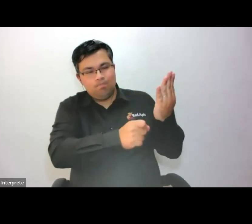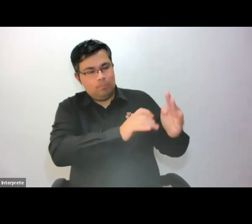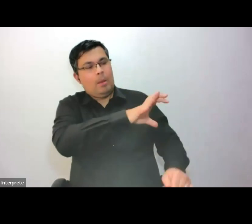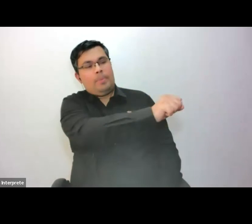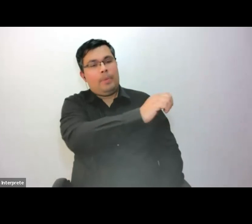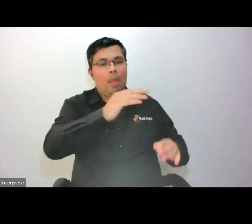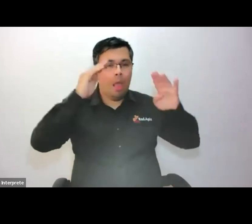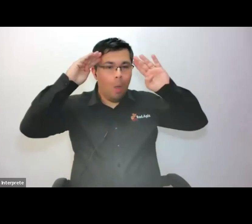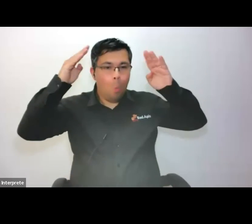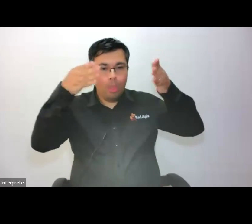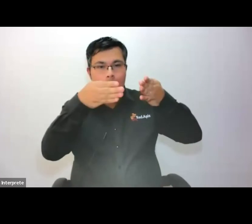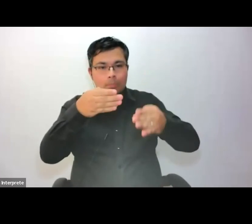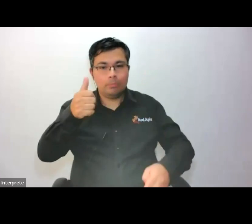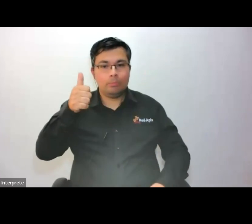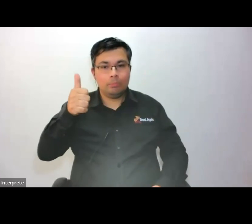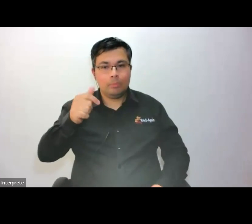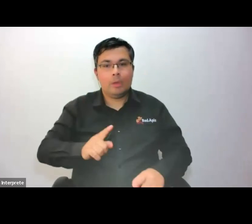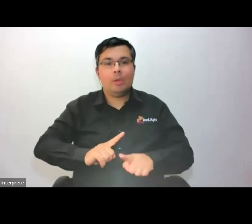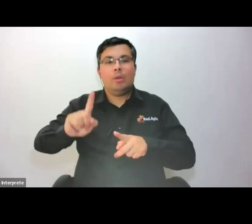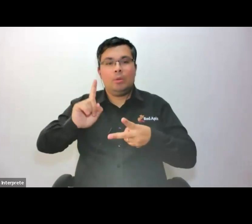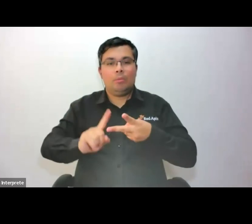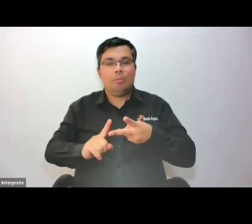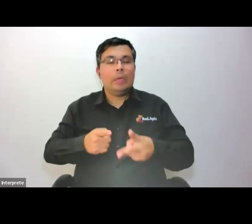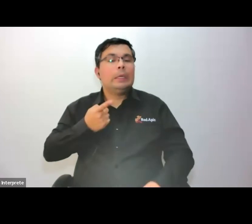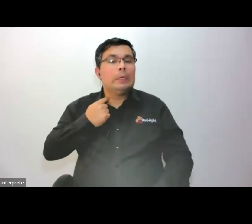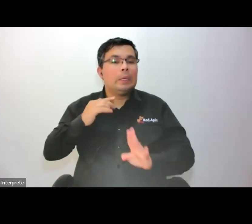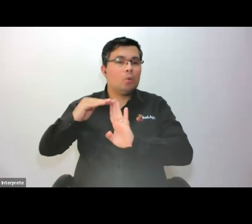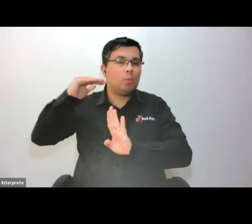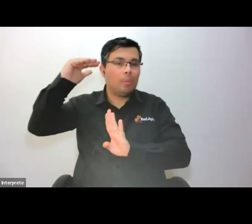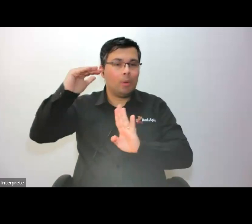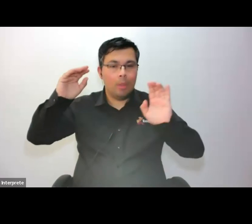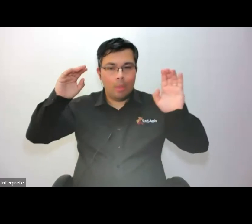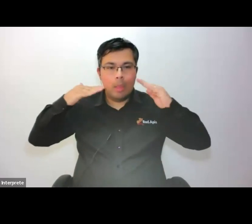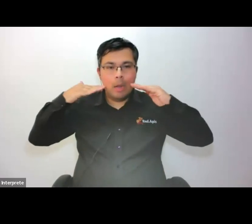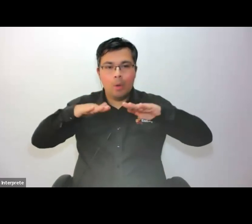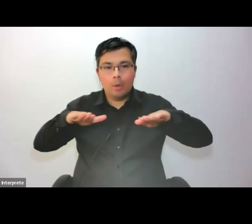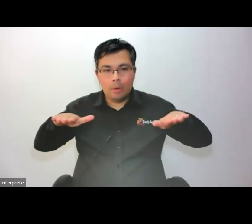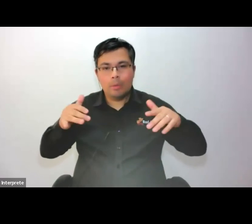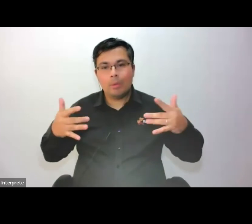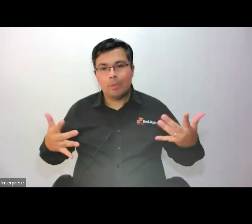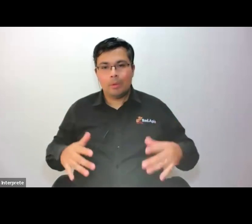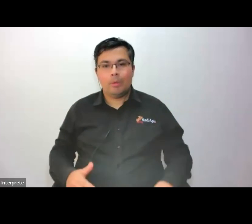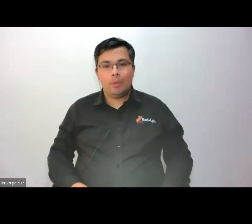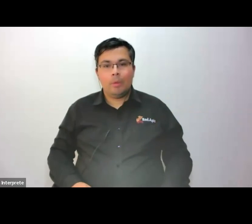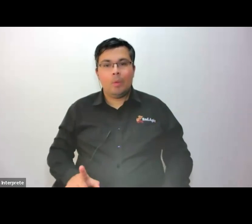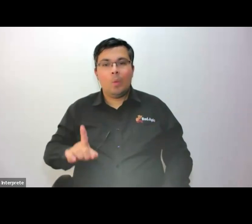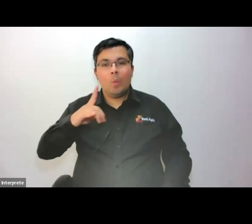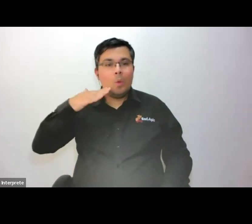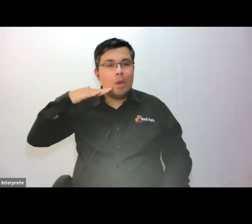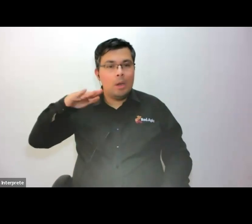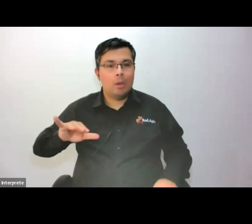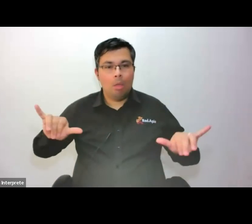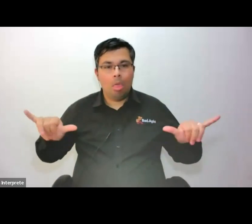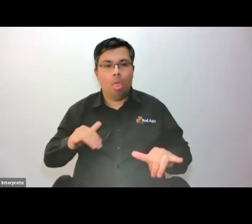procede a realizar es el interés superior del niño, y que por lo tanto un párvulo que, no sé, tiene 4 años, que